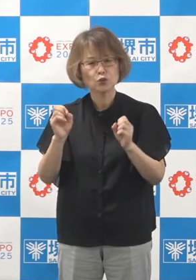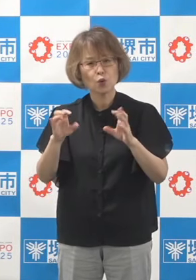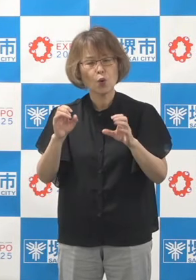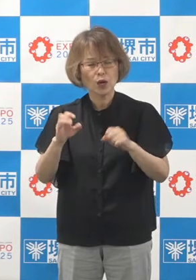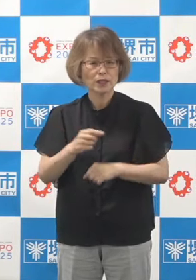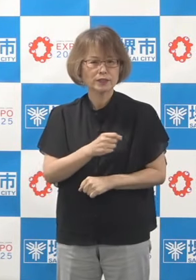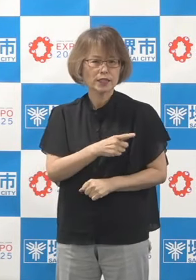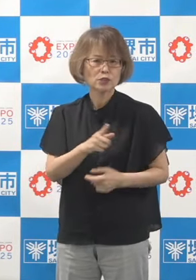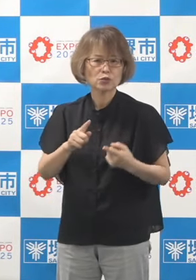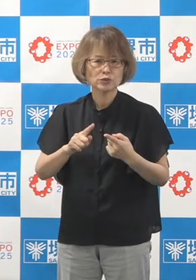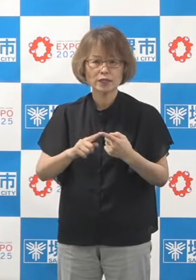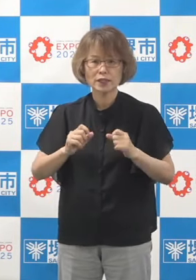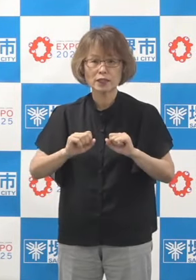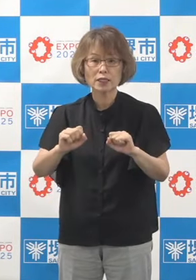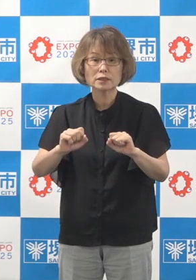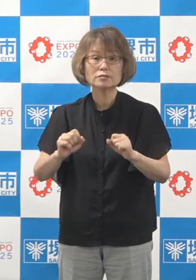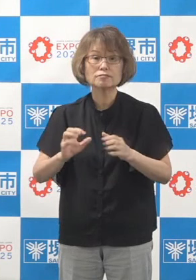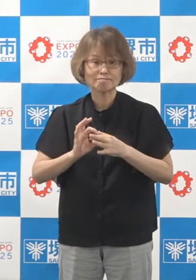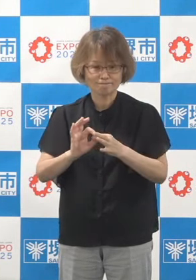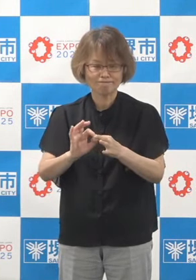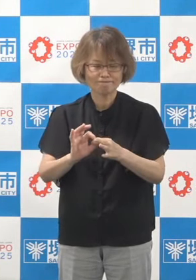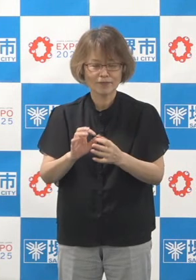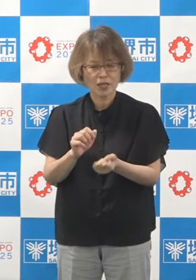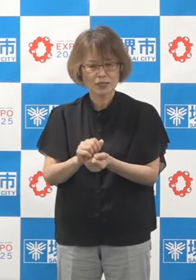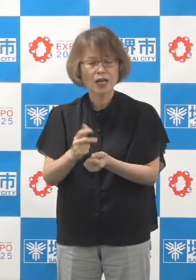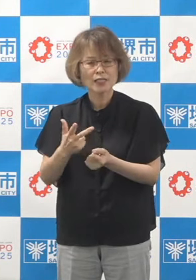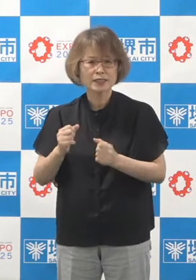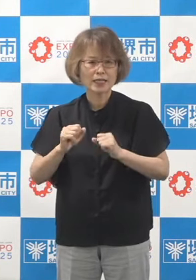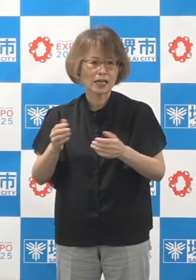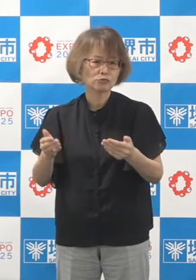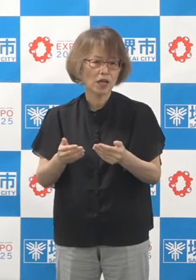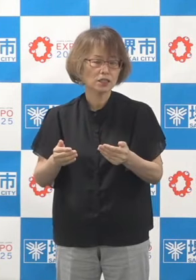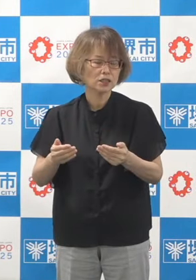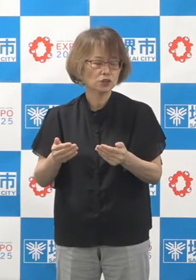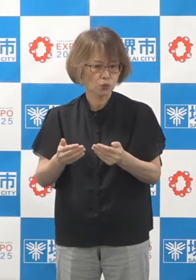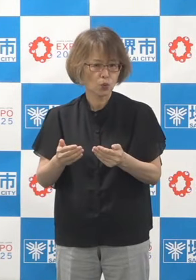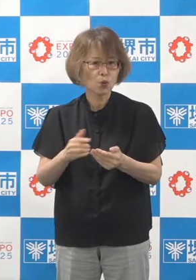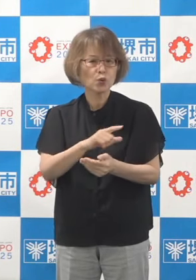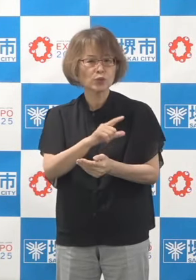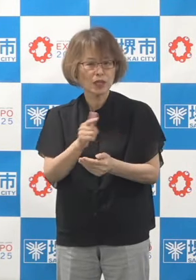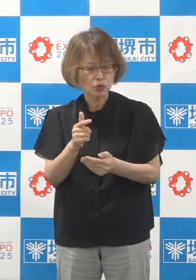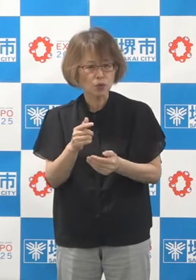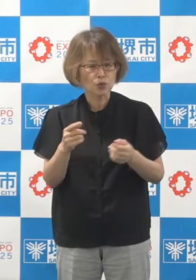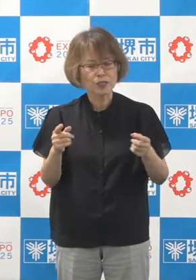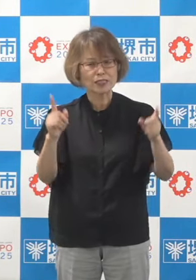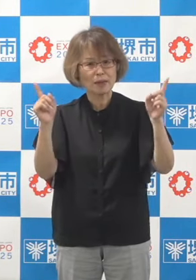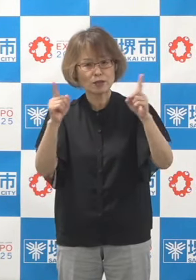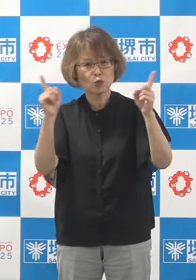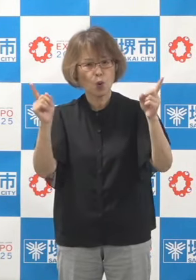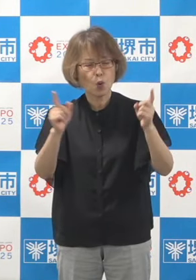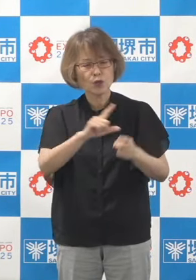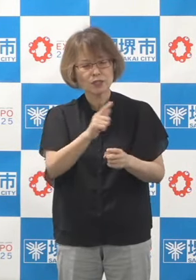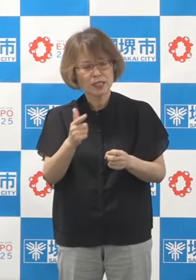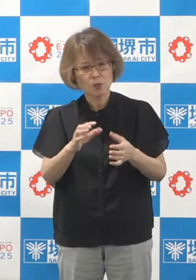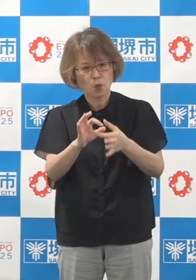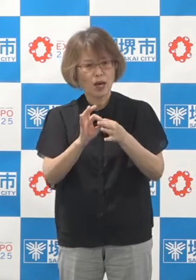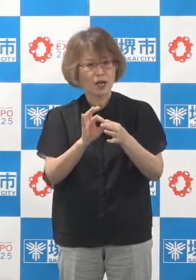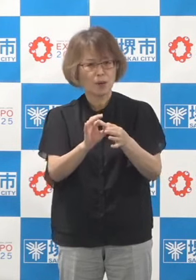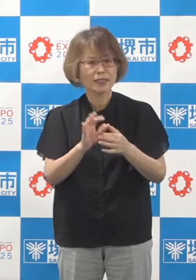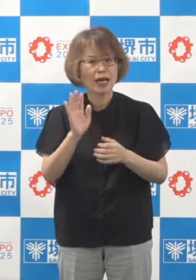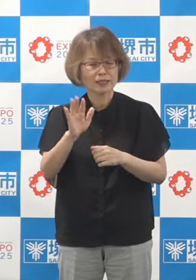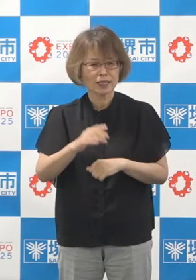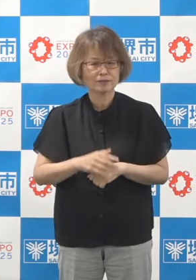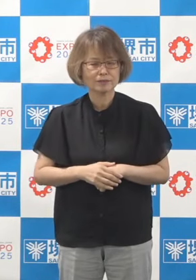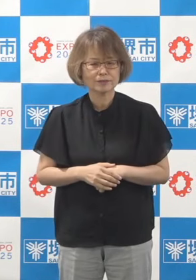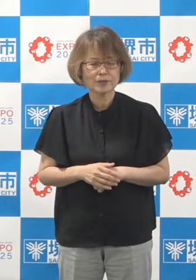極的に行っていただいておりました。堺市が実施する事業でありましたり、イベント等も関わっていただいて参加もしていただいてましたが、